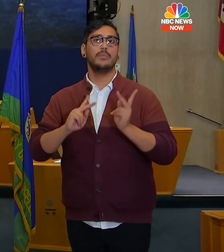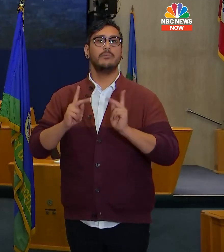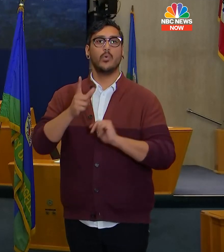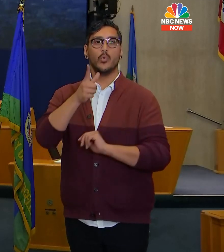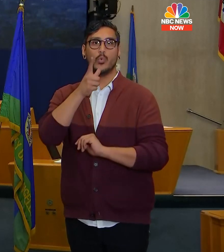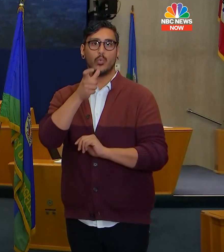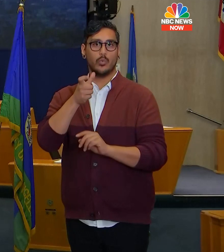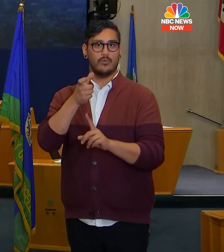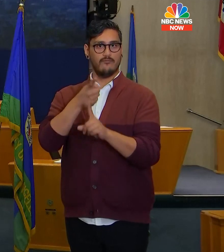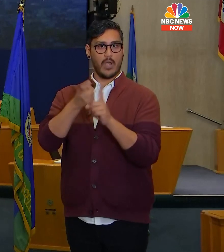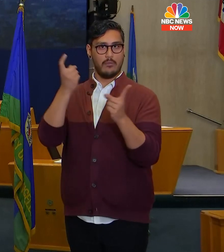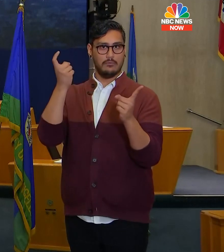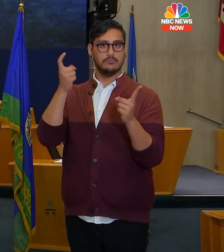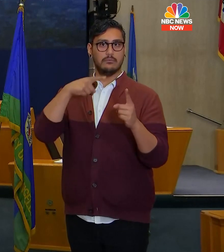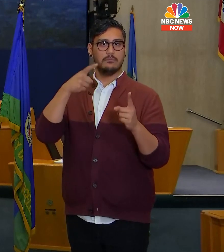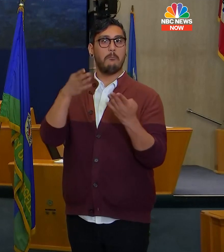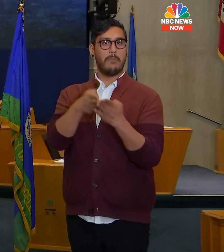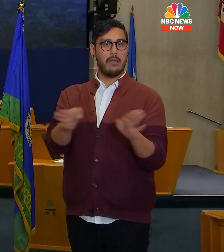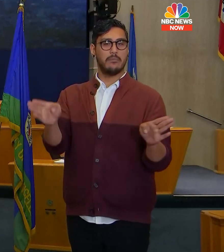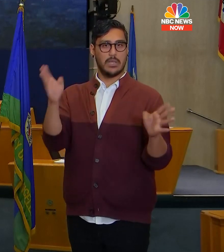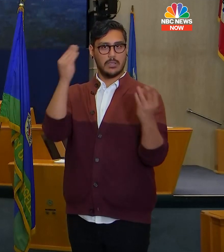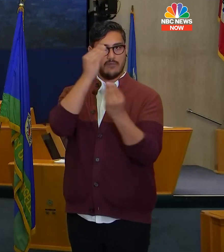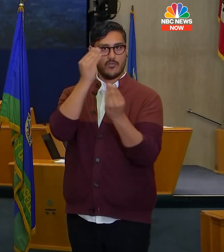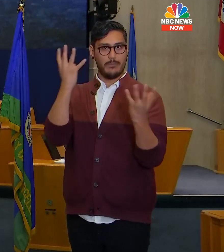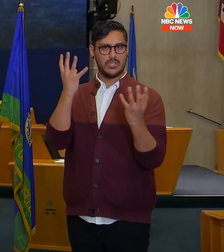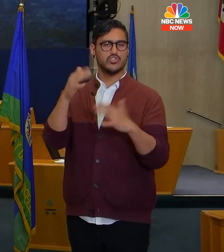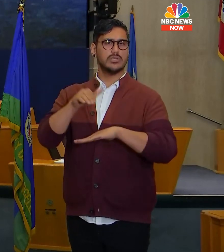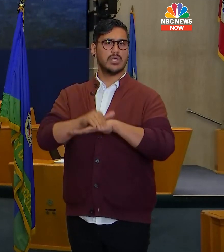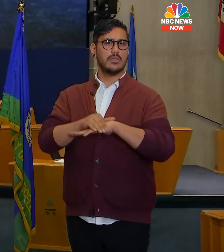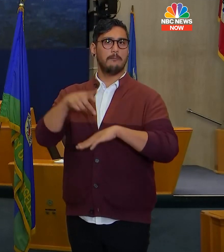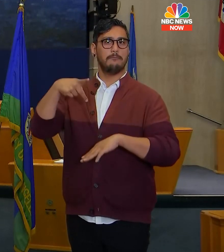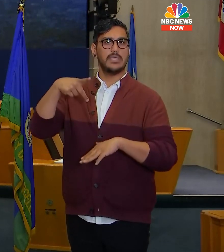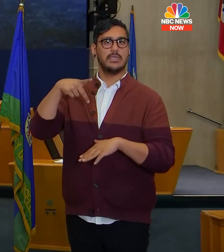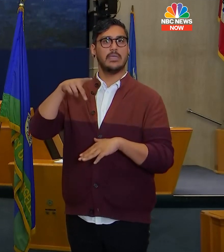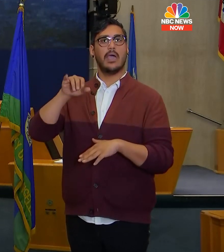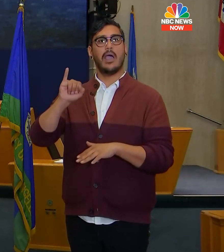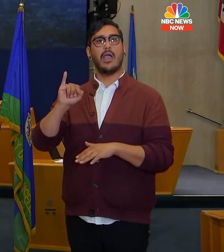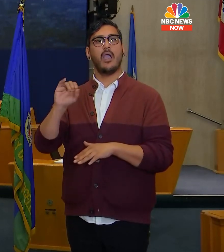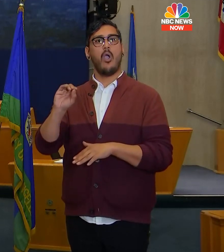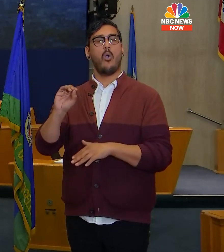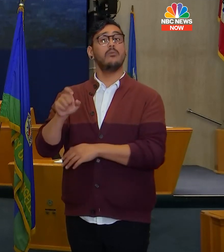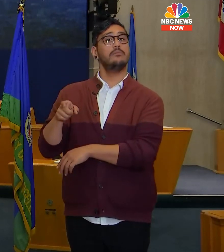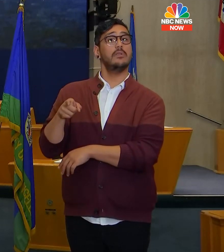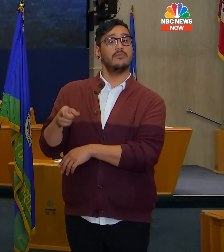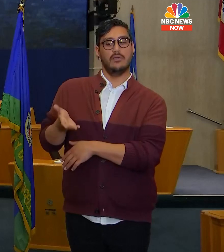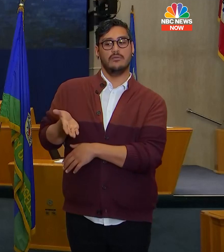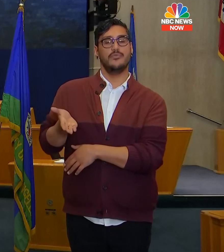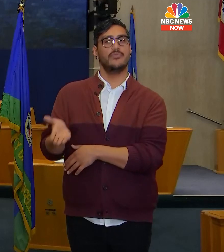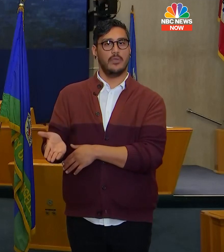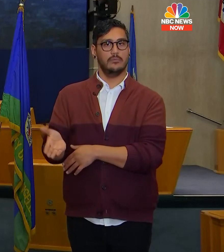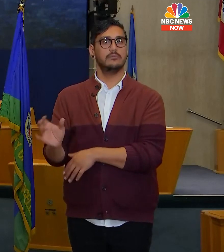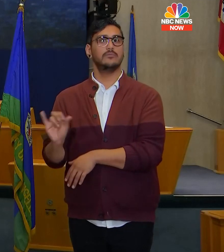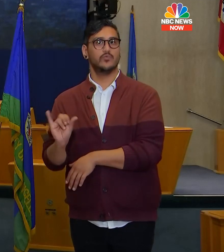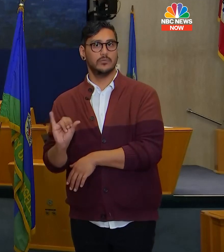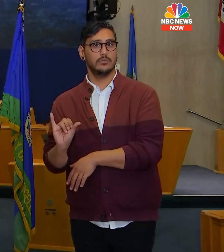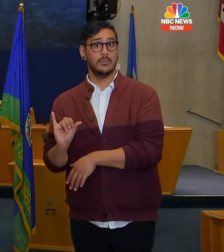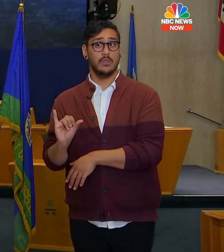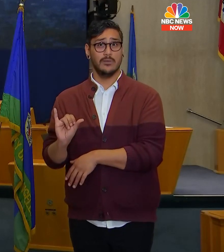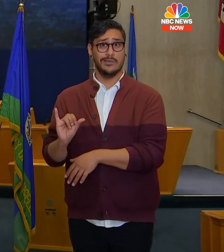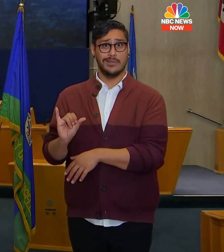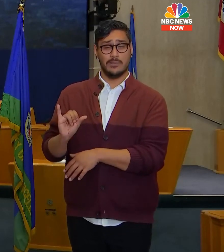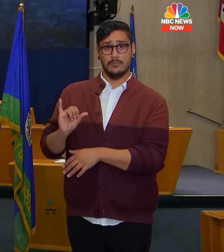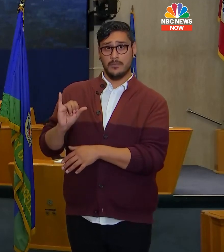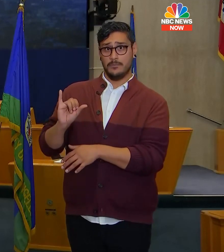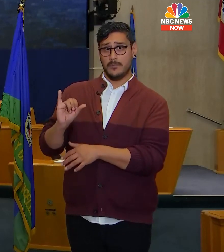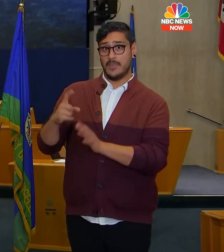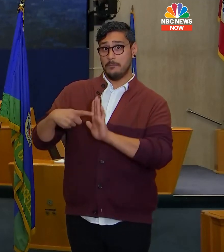de información pública, lo que llaman en inglés PIOs. Ellos también están ubicados ahí y el mensaje origina